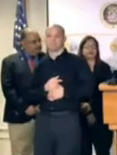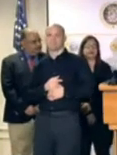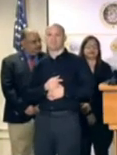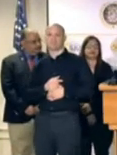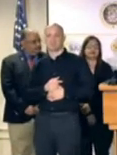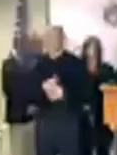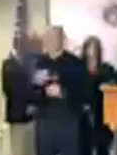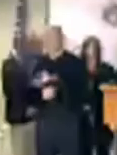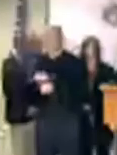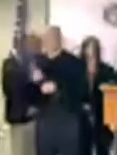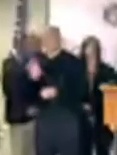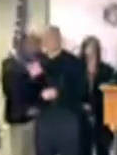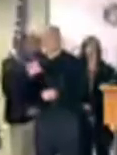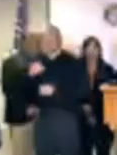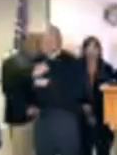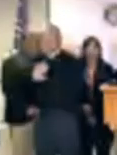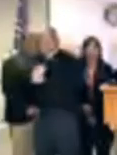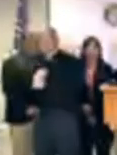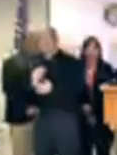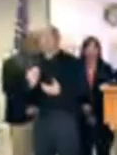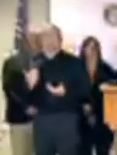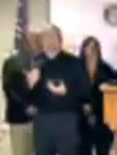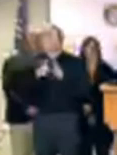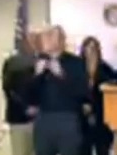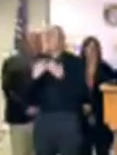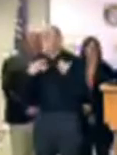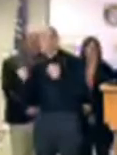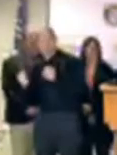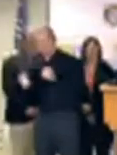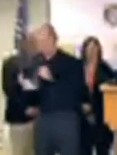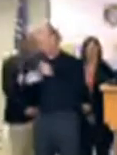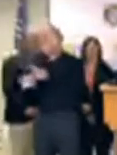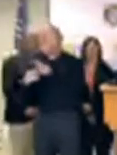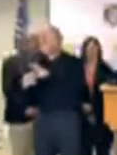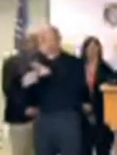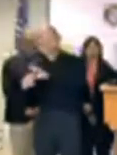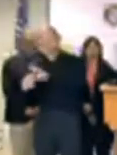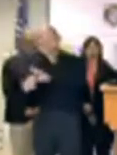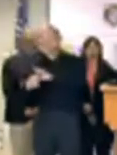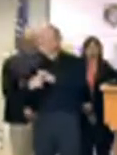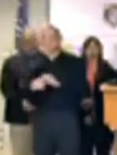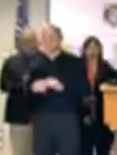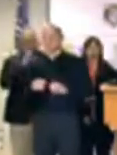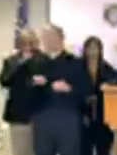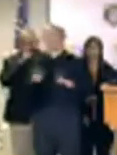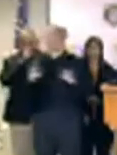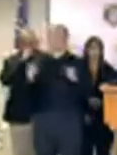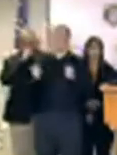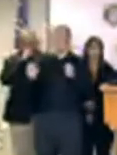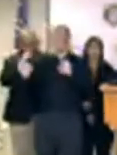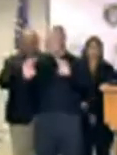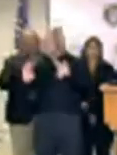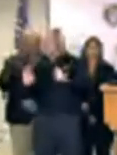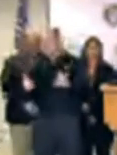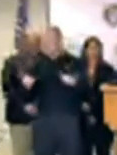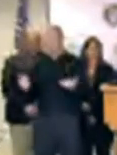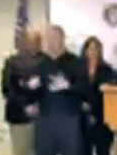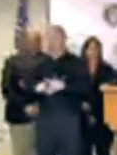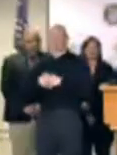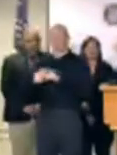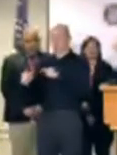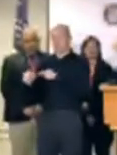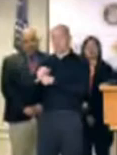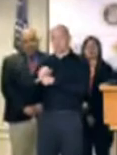Oficina de Bioseguridad del Departamento de Salud, el negociado para el manejo de emergencias, el día de hoy está comenzando unos talleres